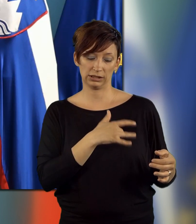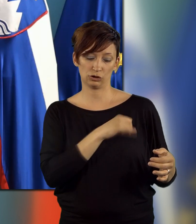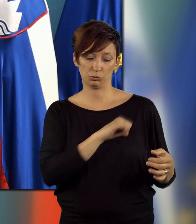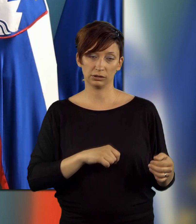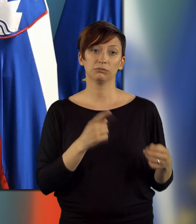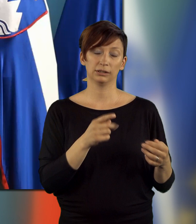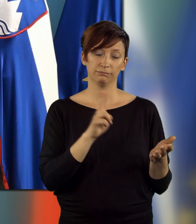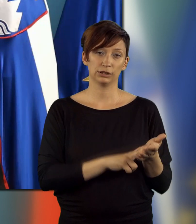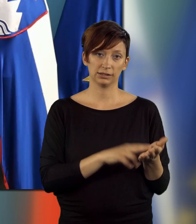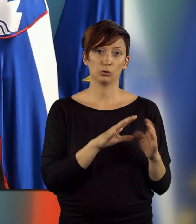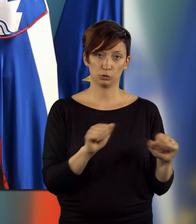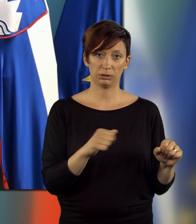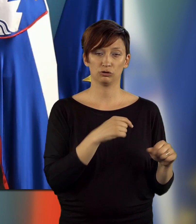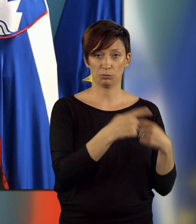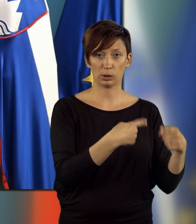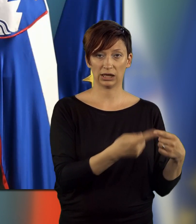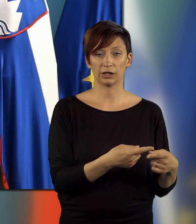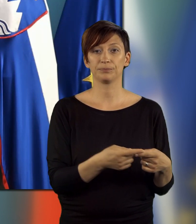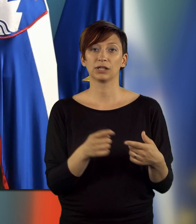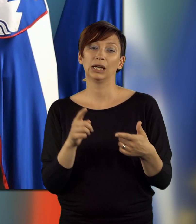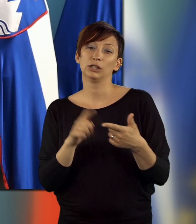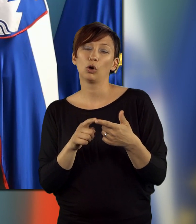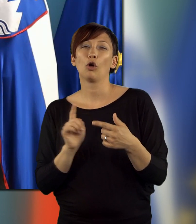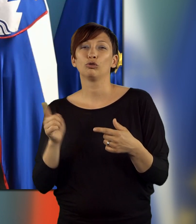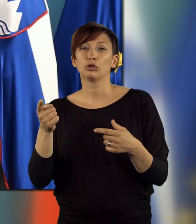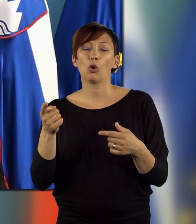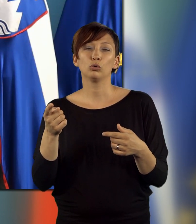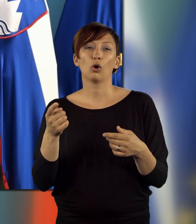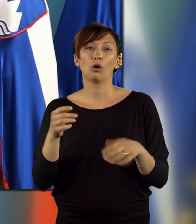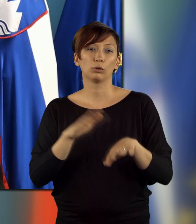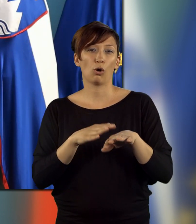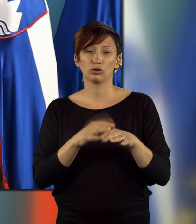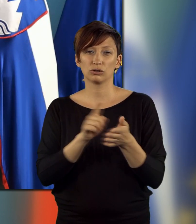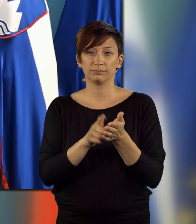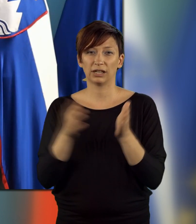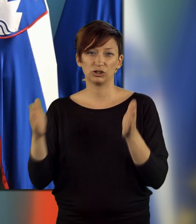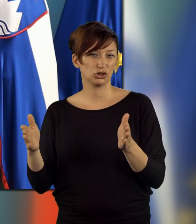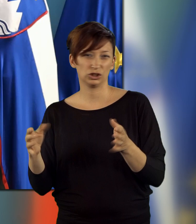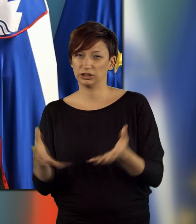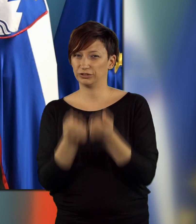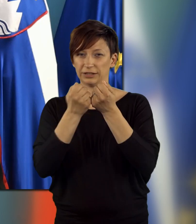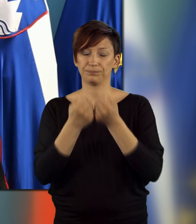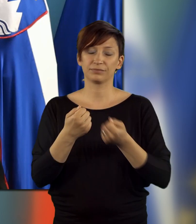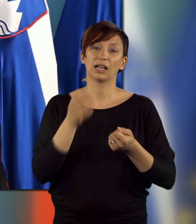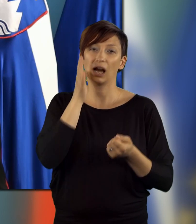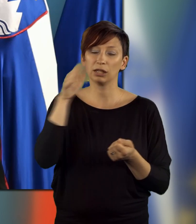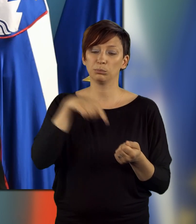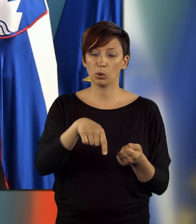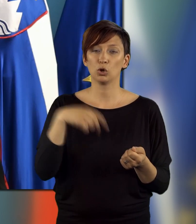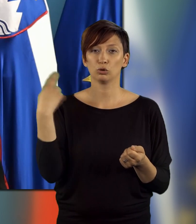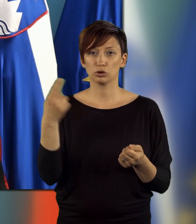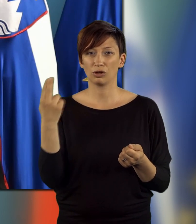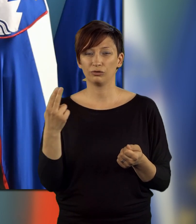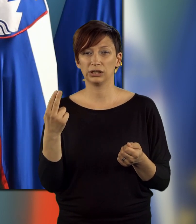Glede dolgoročne rešitve ali pa, če hočete, strateškega pristopa, ali bomo imeli